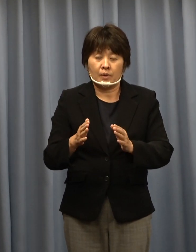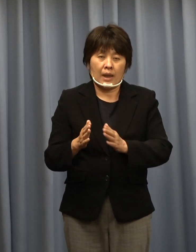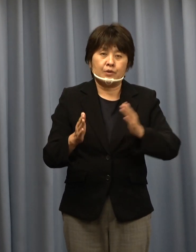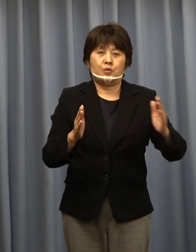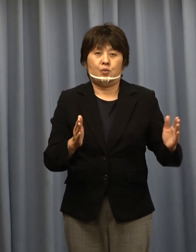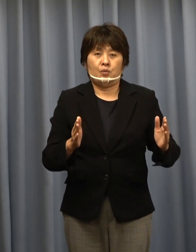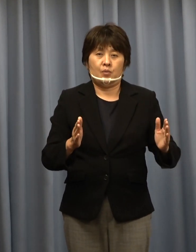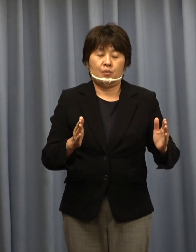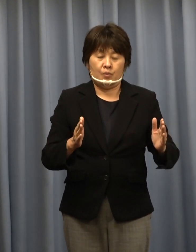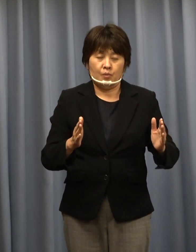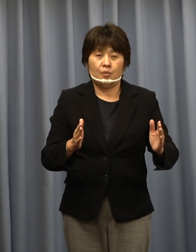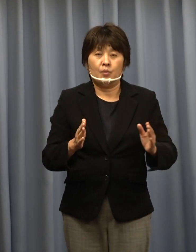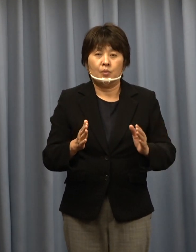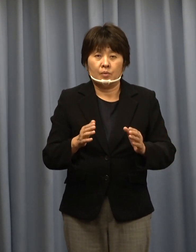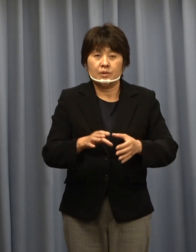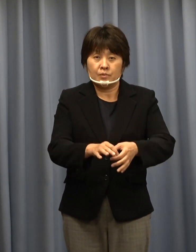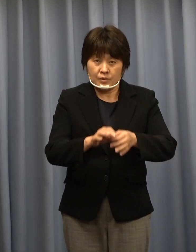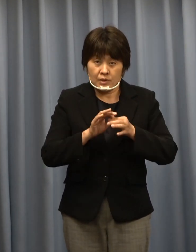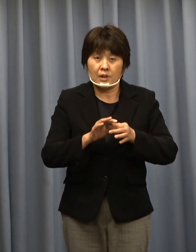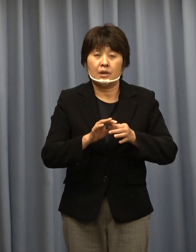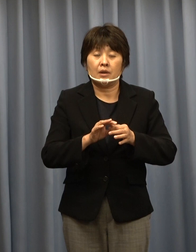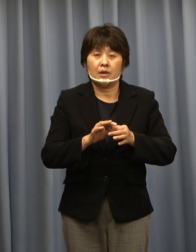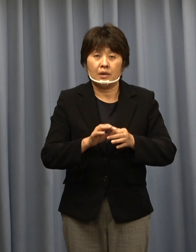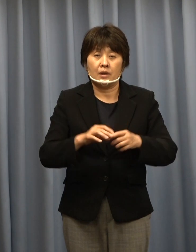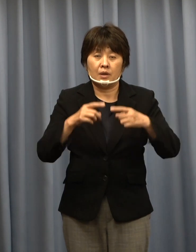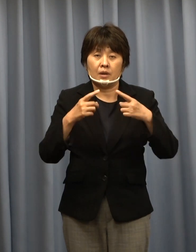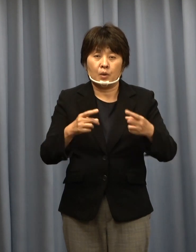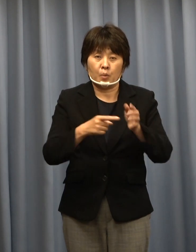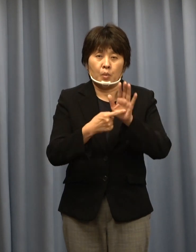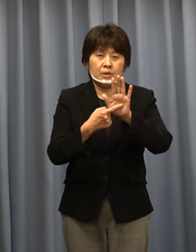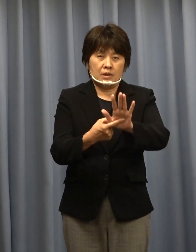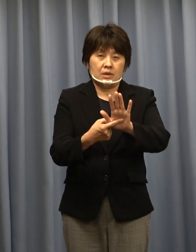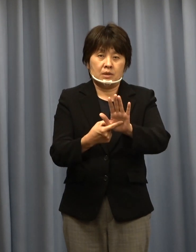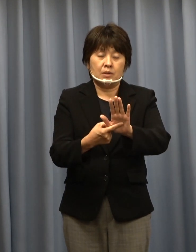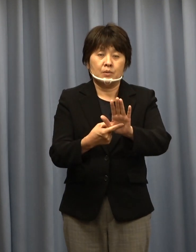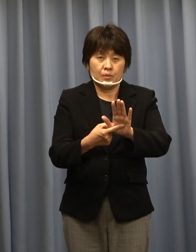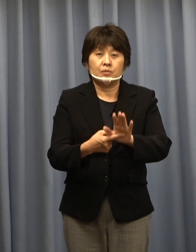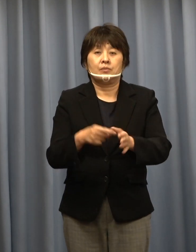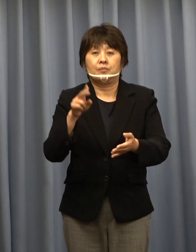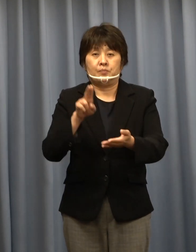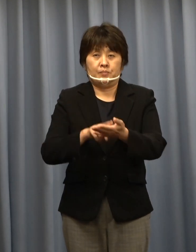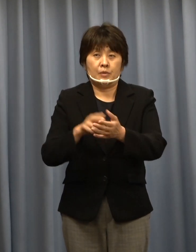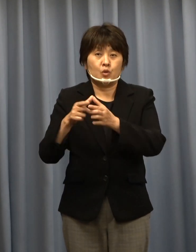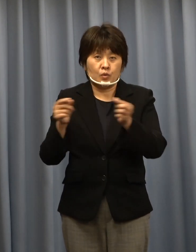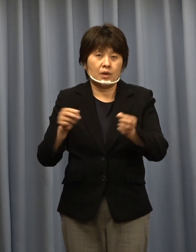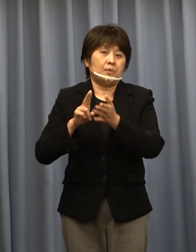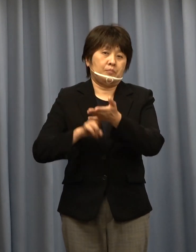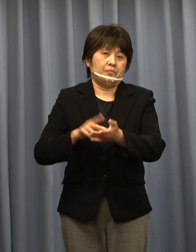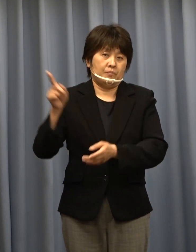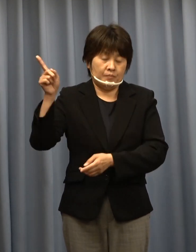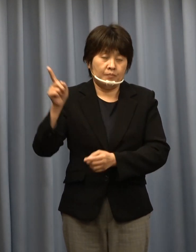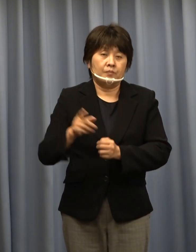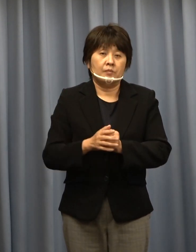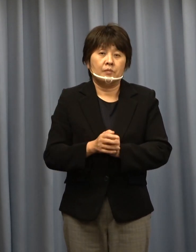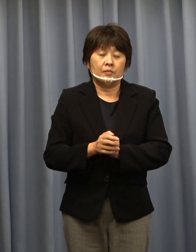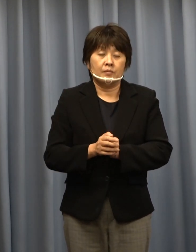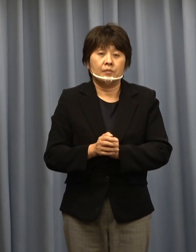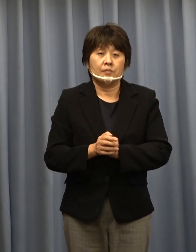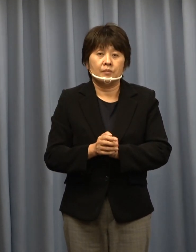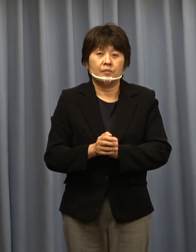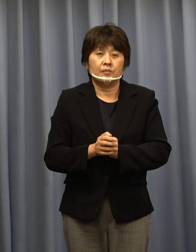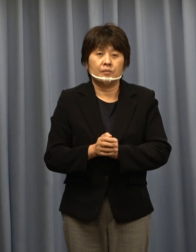延長ですね、に関して公示を国が行うことになっています。埼玉県が今公示の対象ですけれ